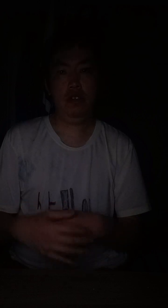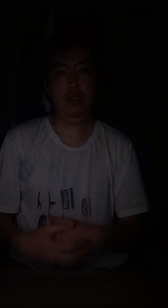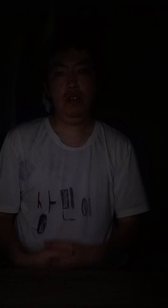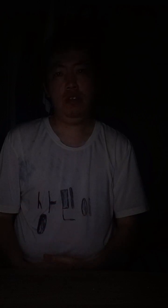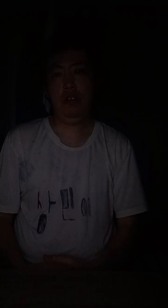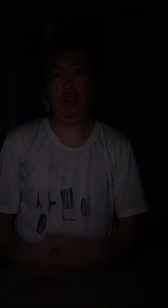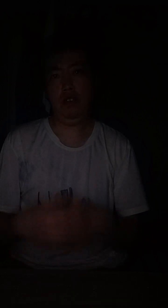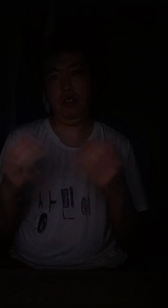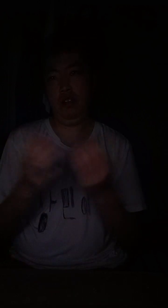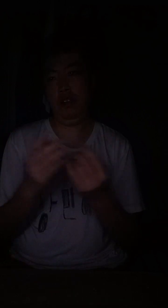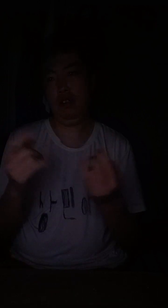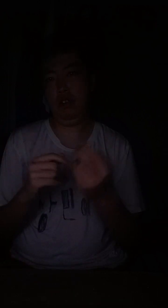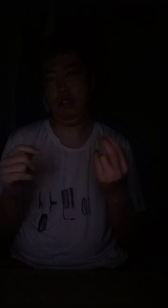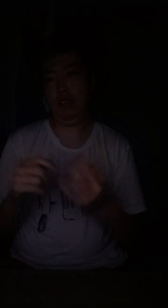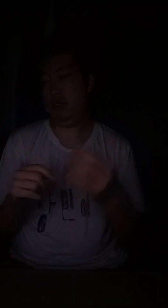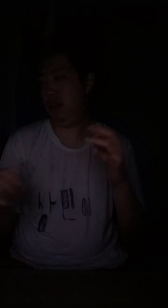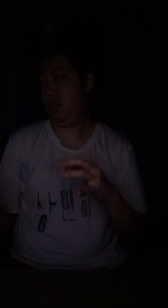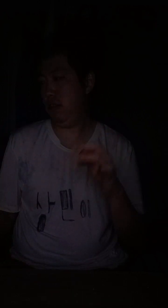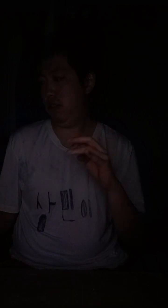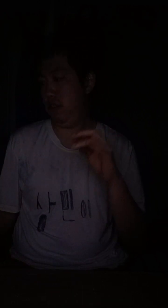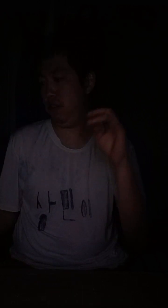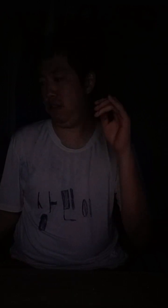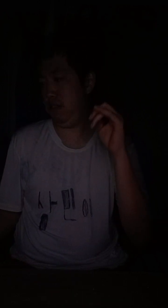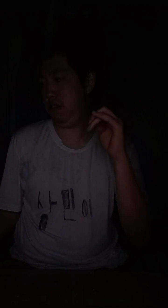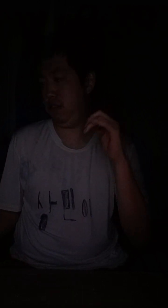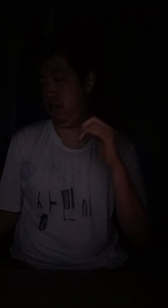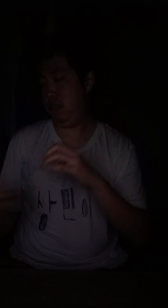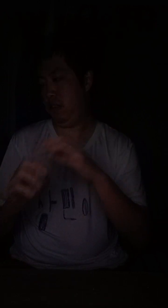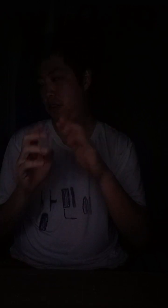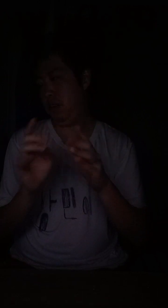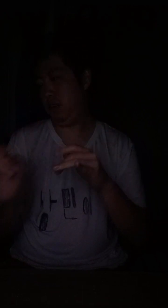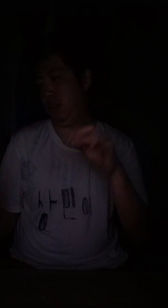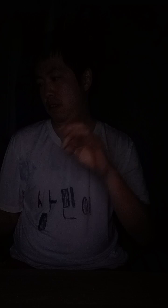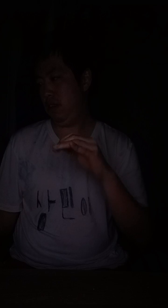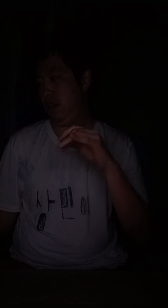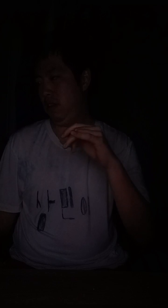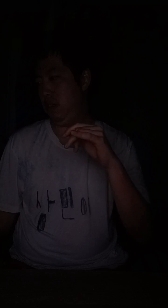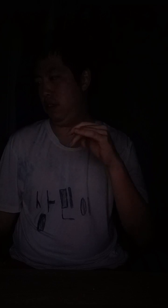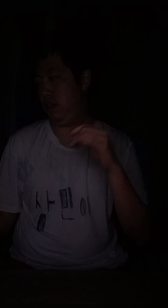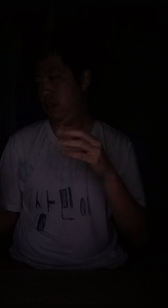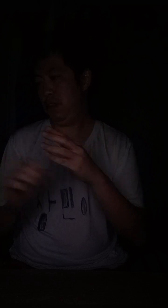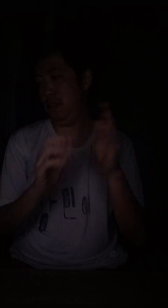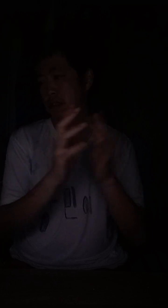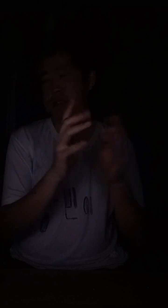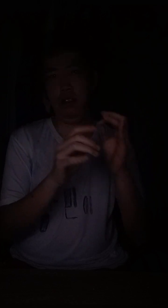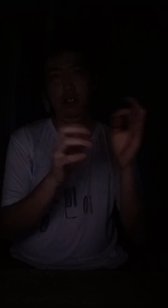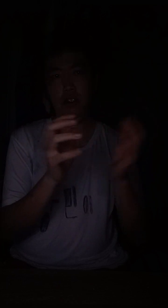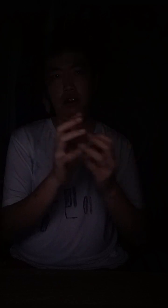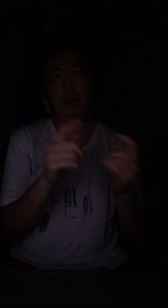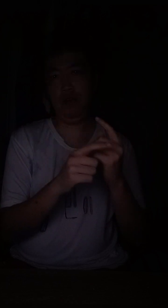김건희 여사가 받은 명품백을 조만한 파우치로 표현해 논란을 빚었던 박장범 KBS 사장 후보자는